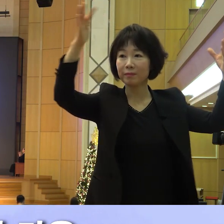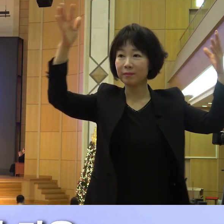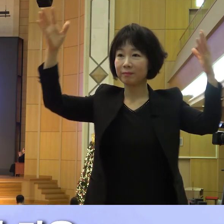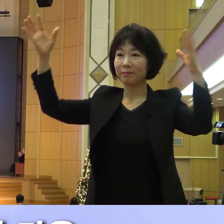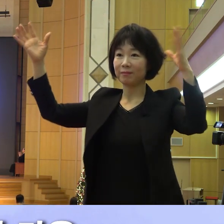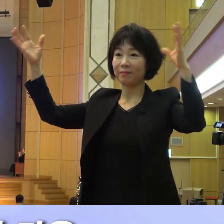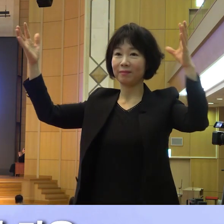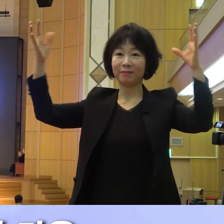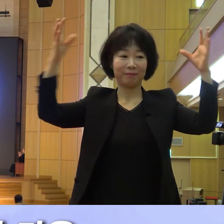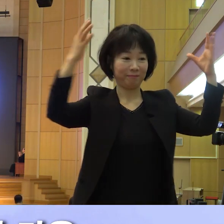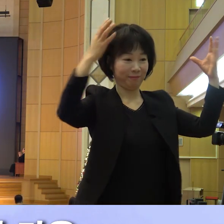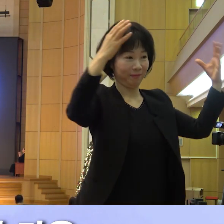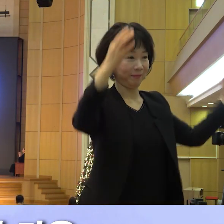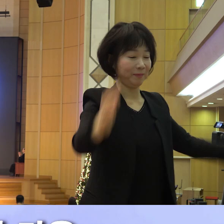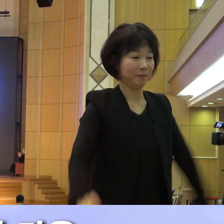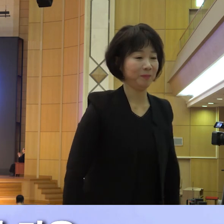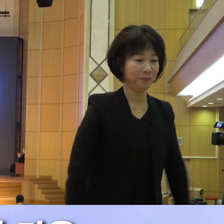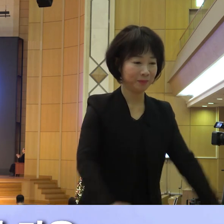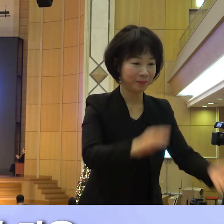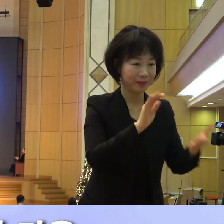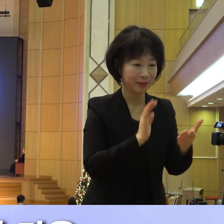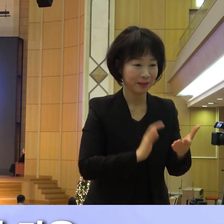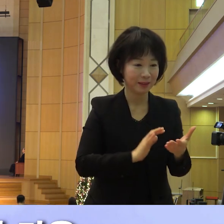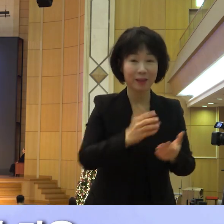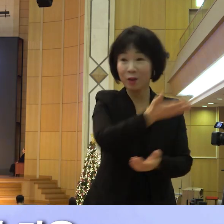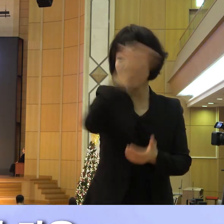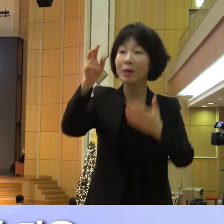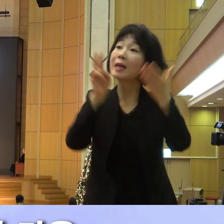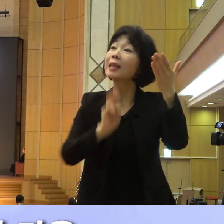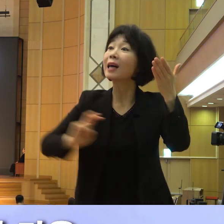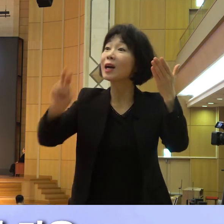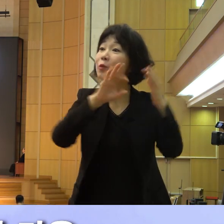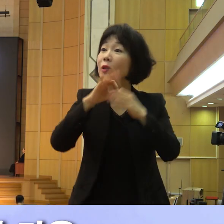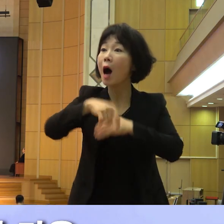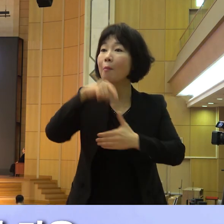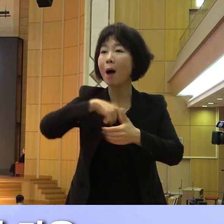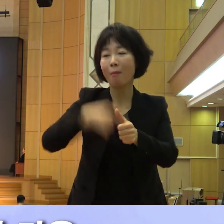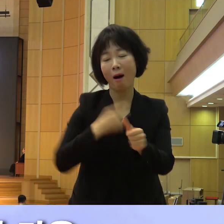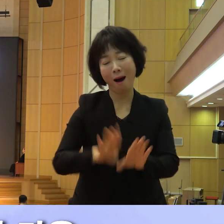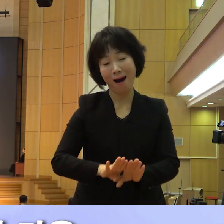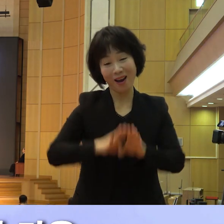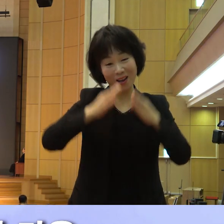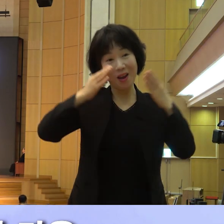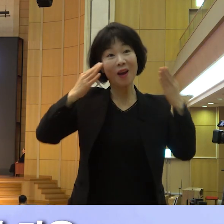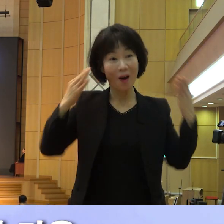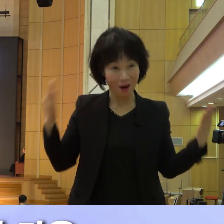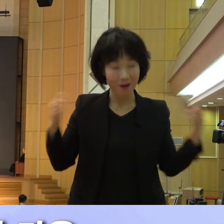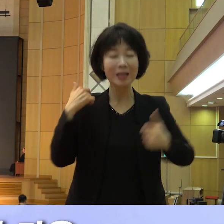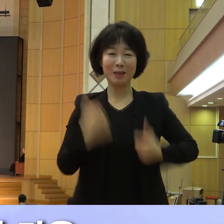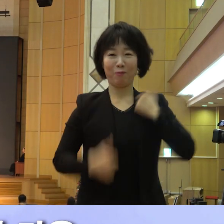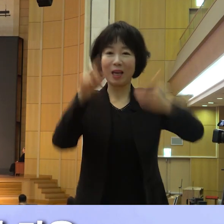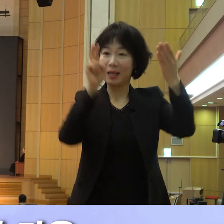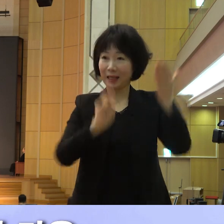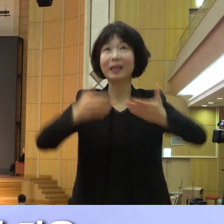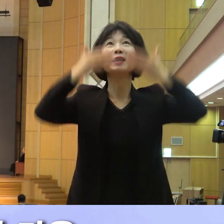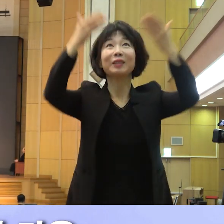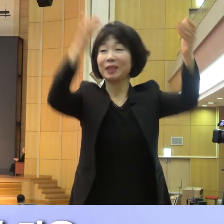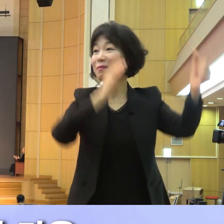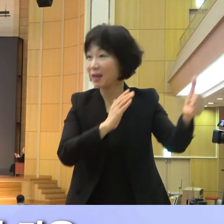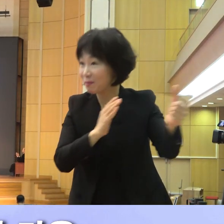이 시간 예배를 통하여서 성도님들의 마음이 평안하시기를 바라면서 주님께